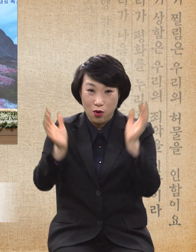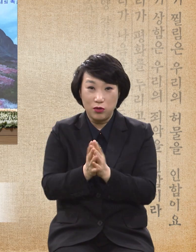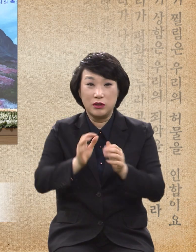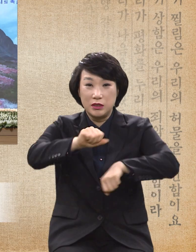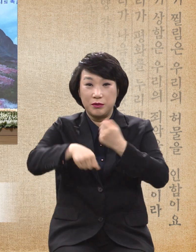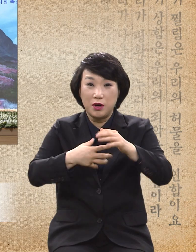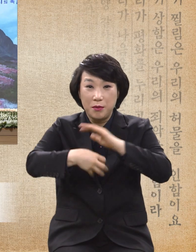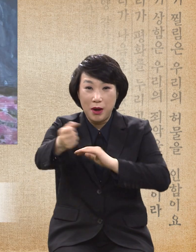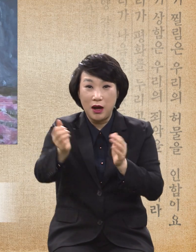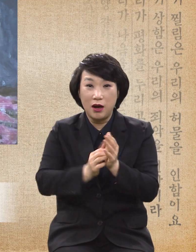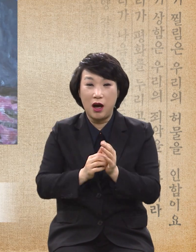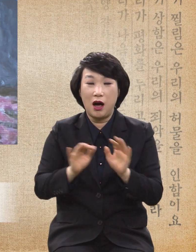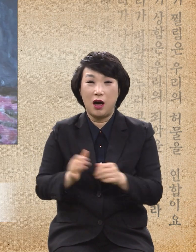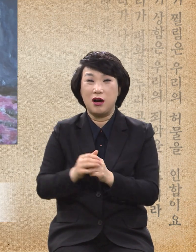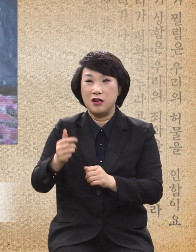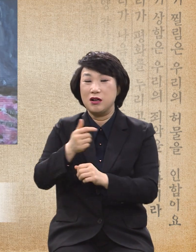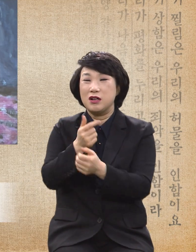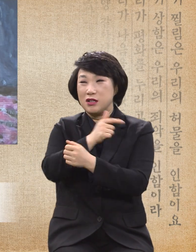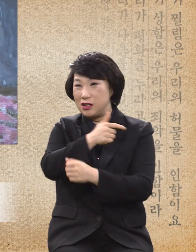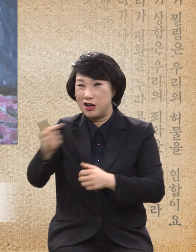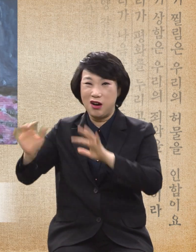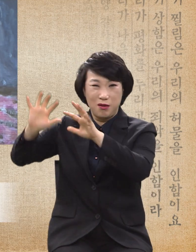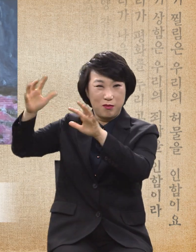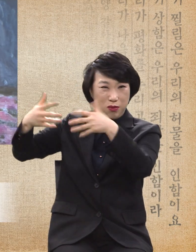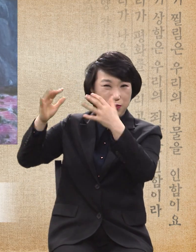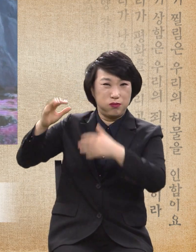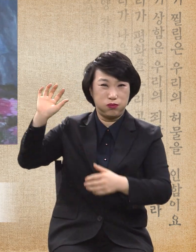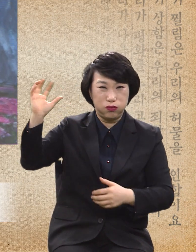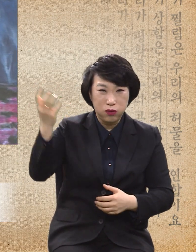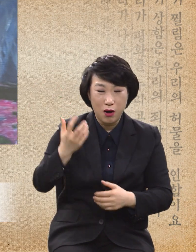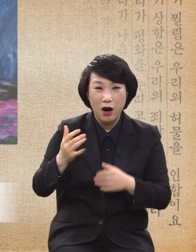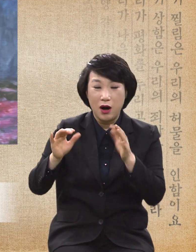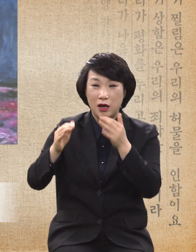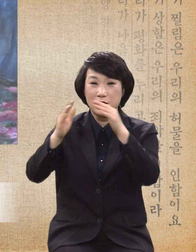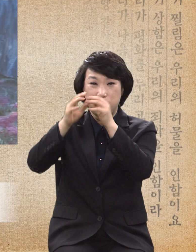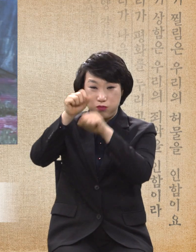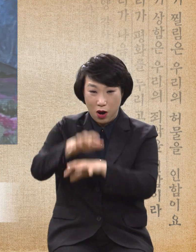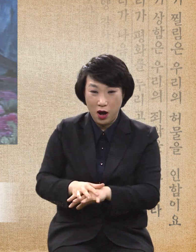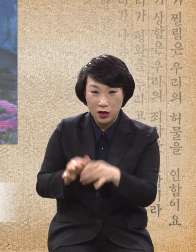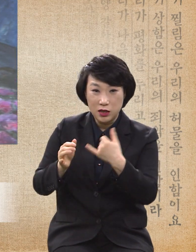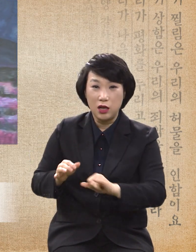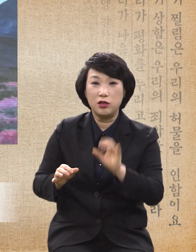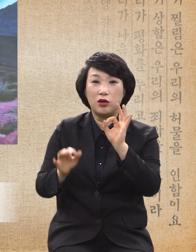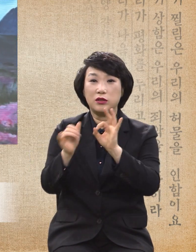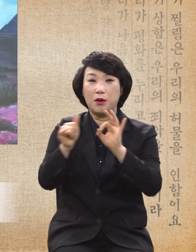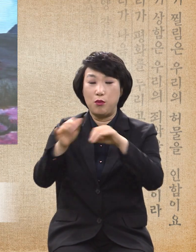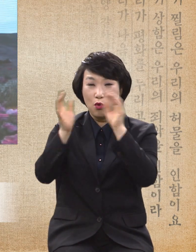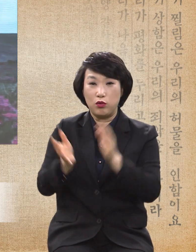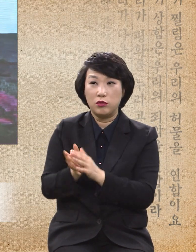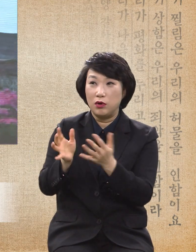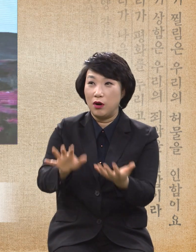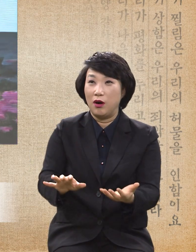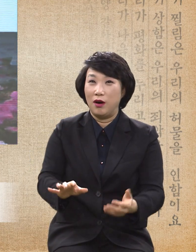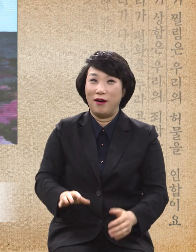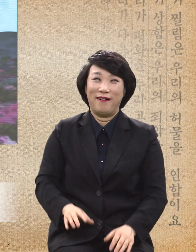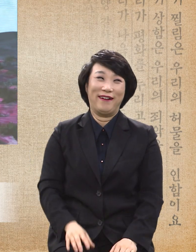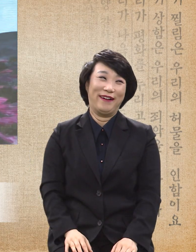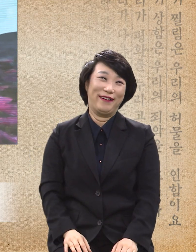짐승을 뺏어가 태풍을 불어서 10자녀가 집이 무너져 죽게 만들어.